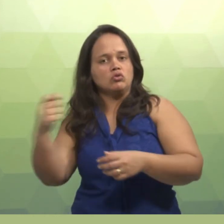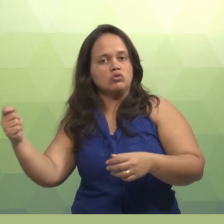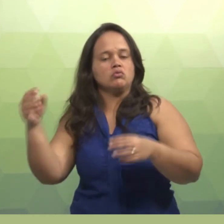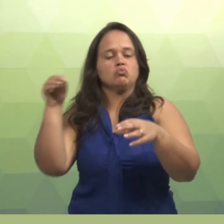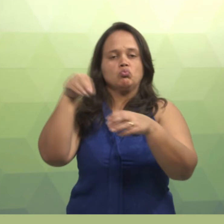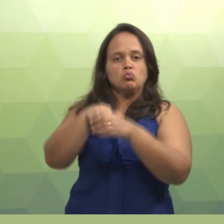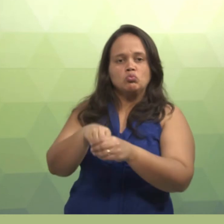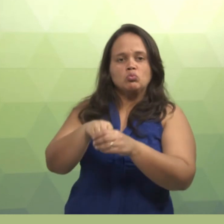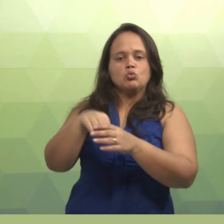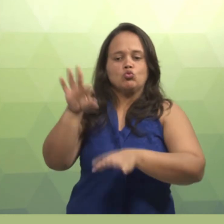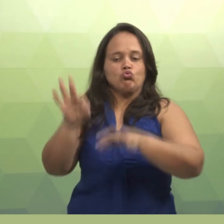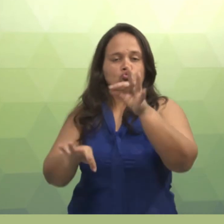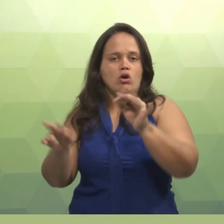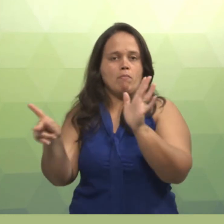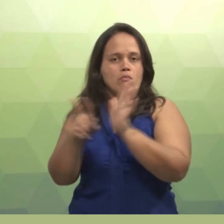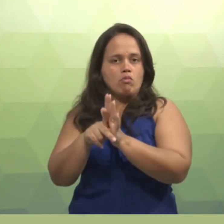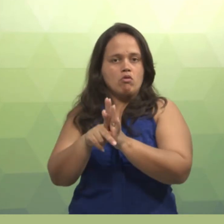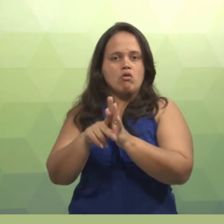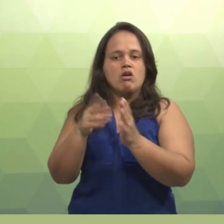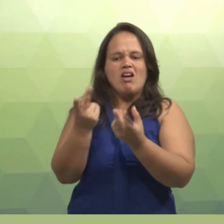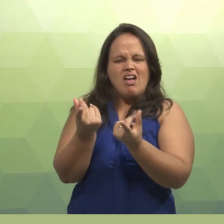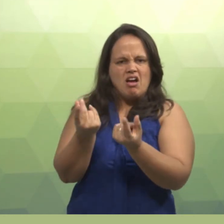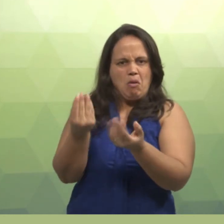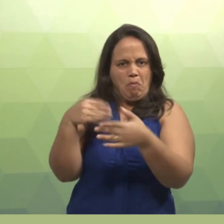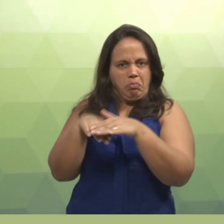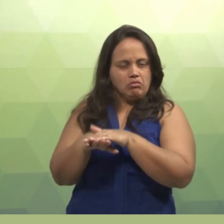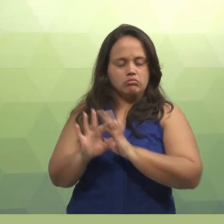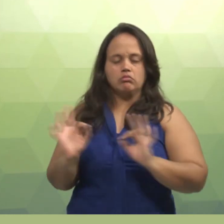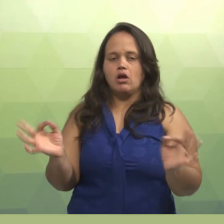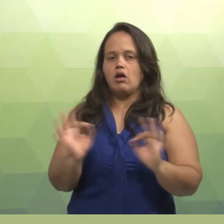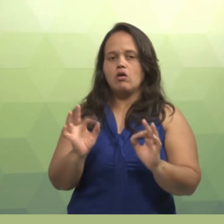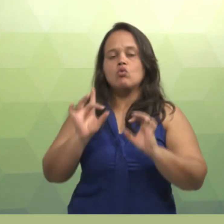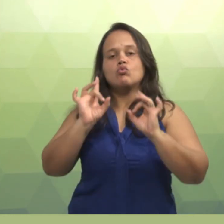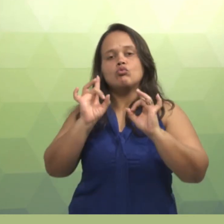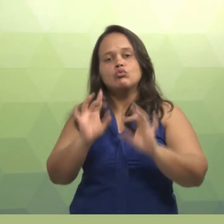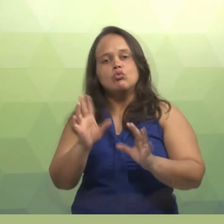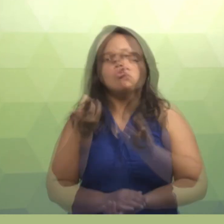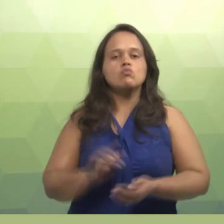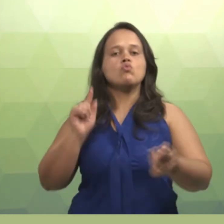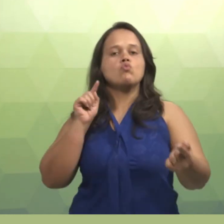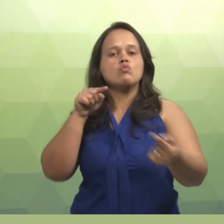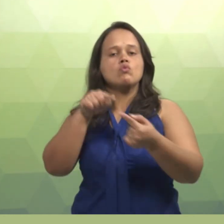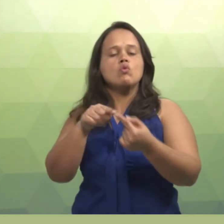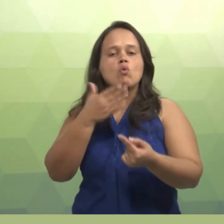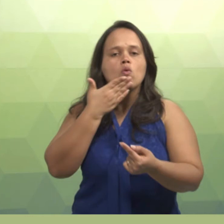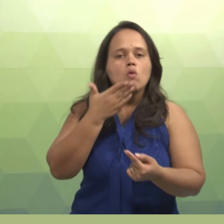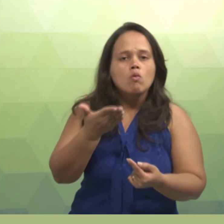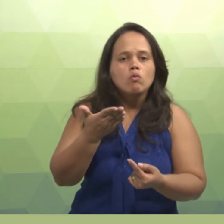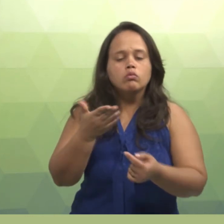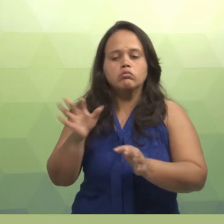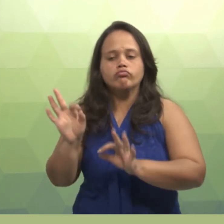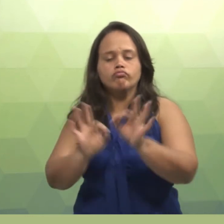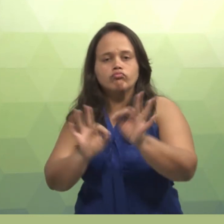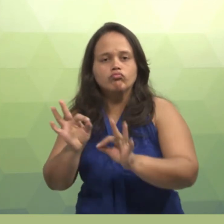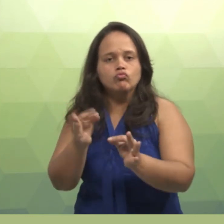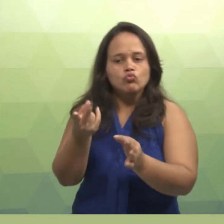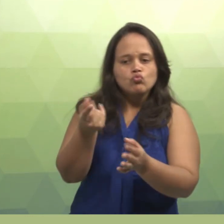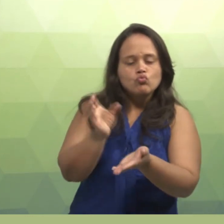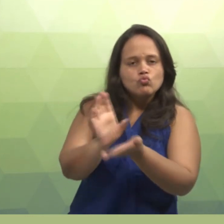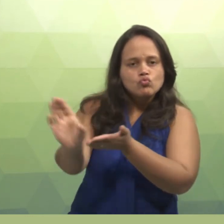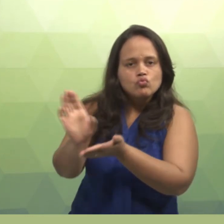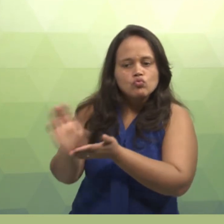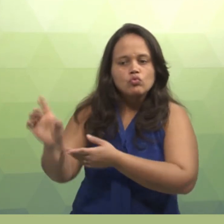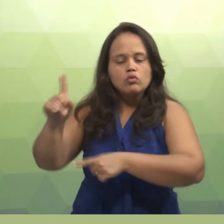personalidade jurídica própria para fins não econômicos, cujo objetivo é o de gerenciar recursos financeiros